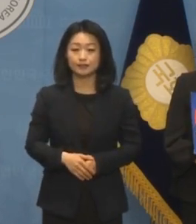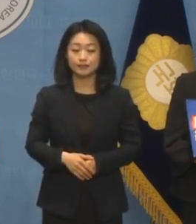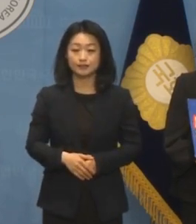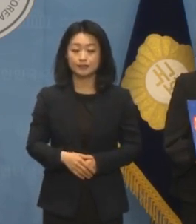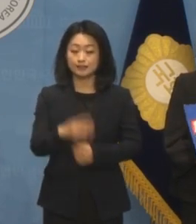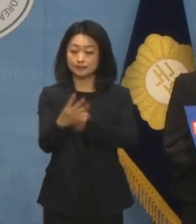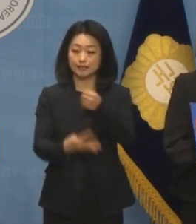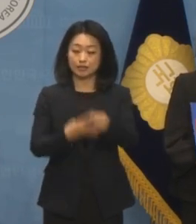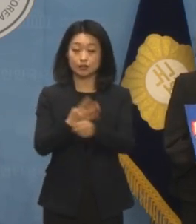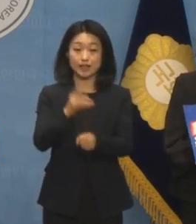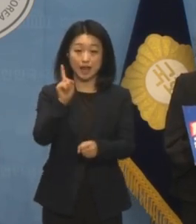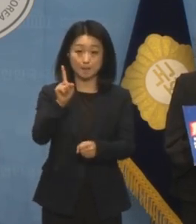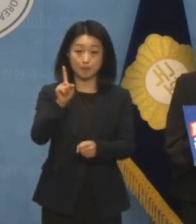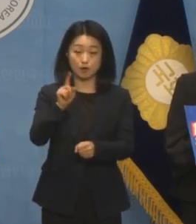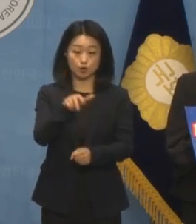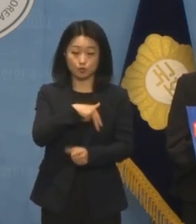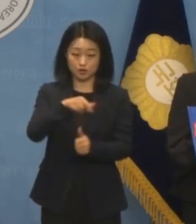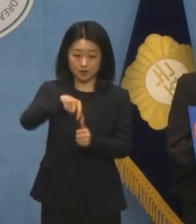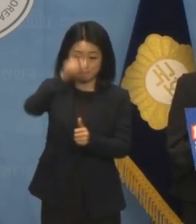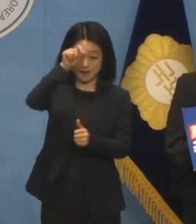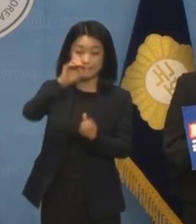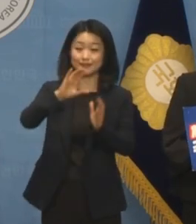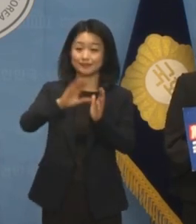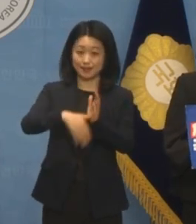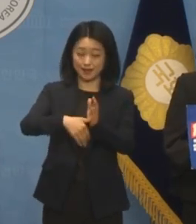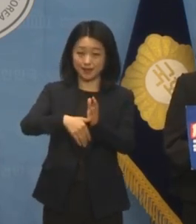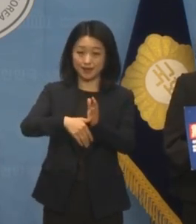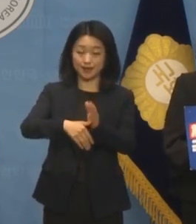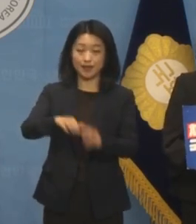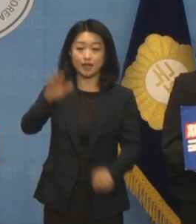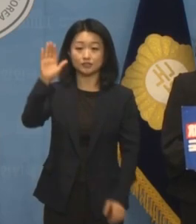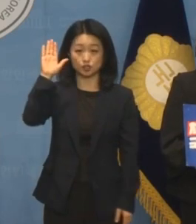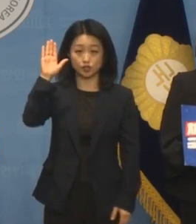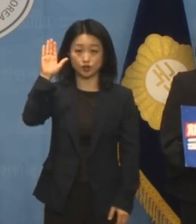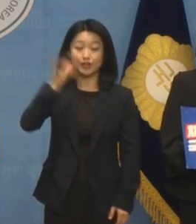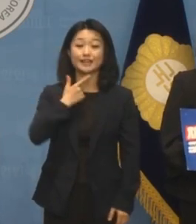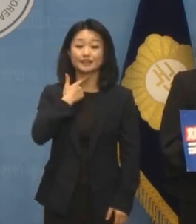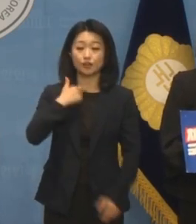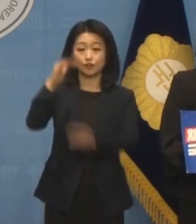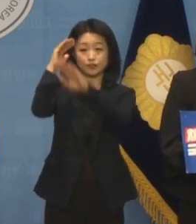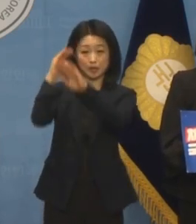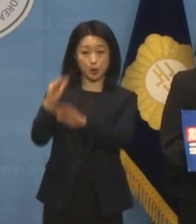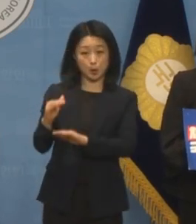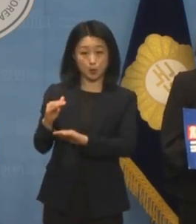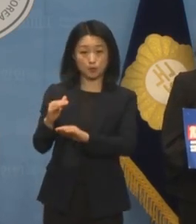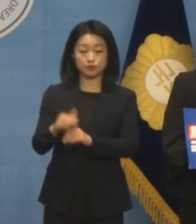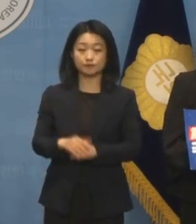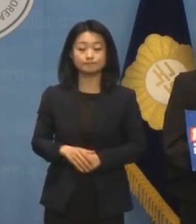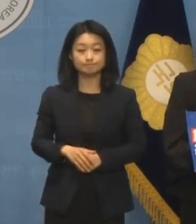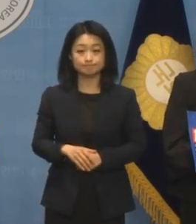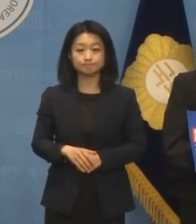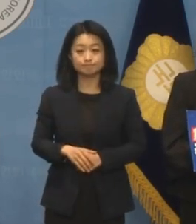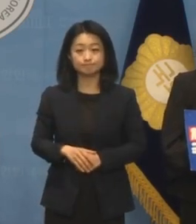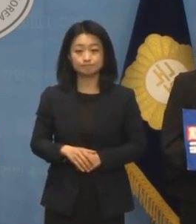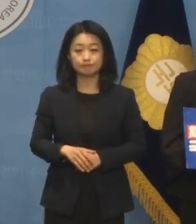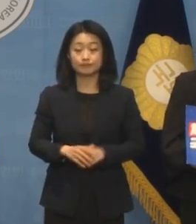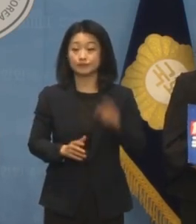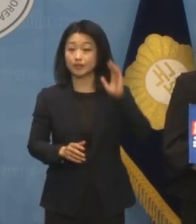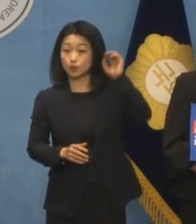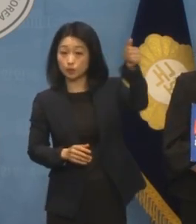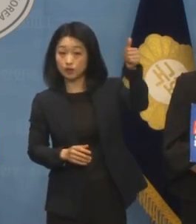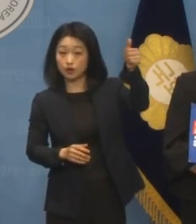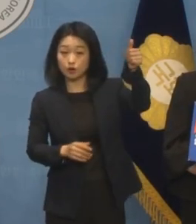4년에 한 번 첫 초선 의원이 됐을 때 선서했던 이 선서문, 여기에는 그 어디에도